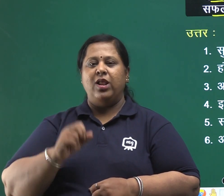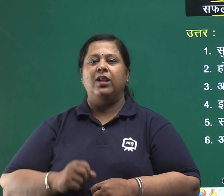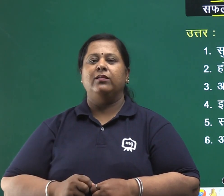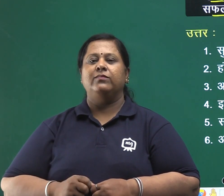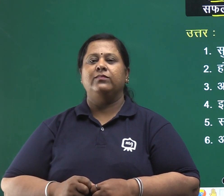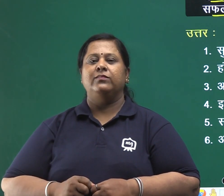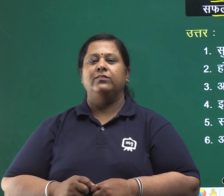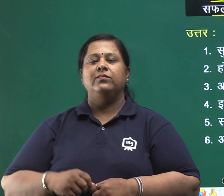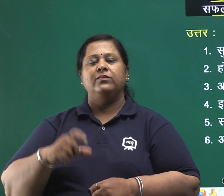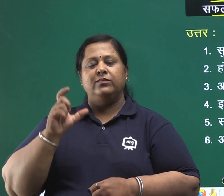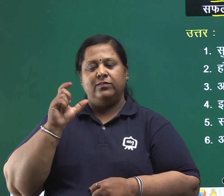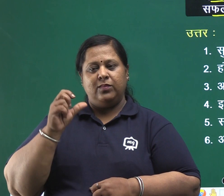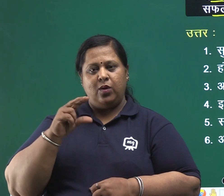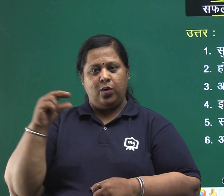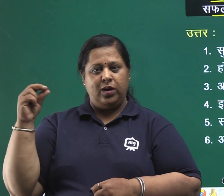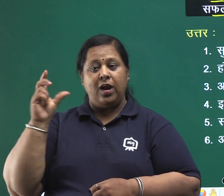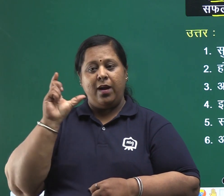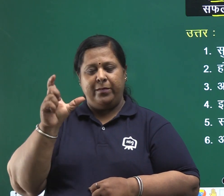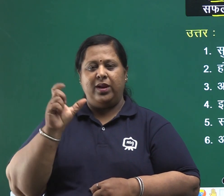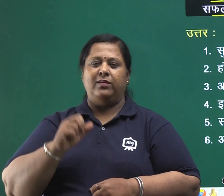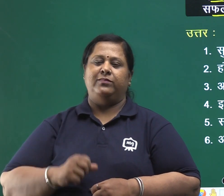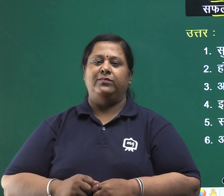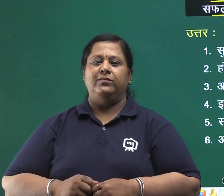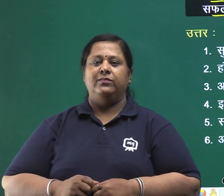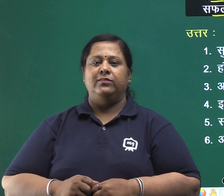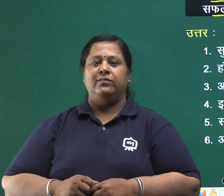सफल और अपना।